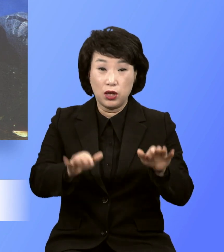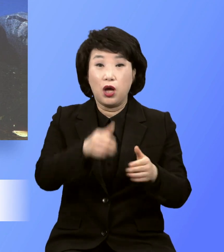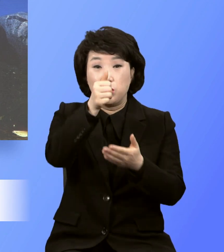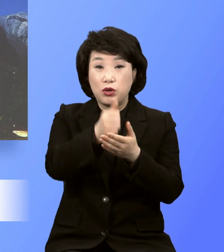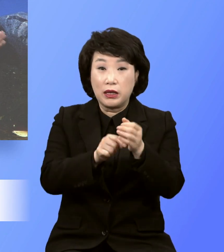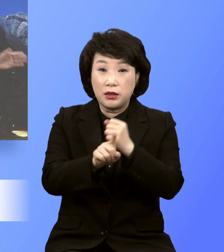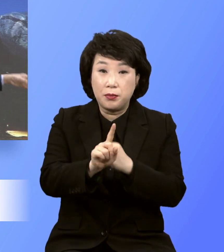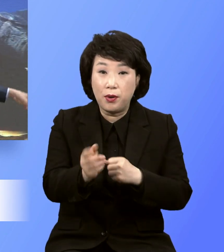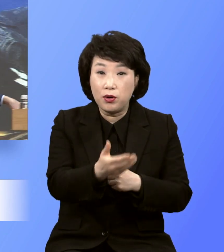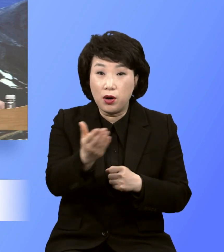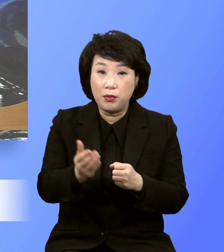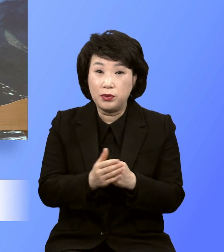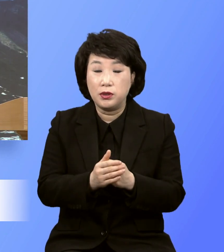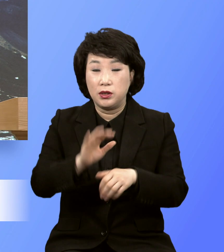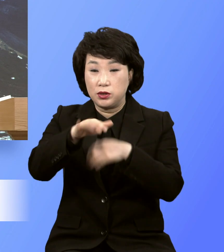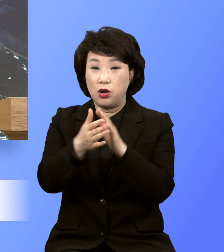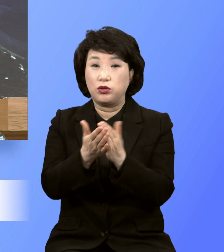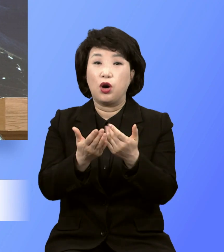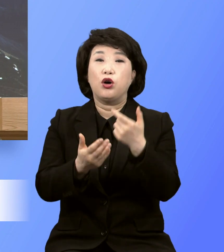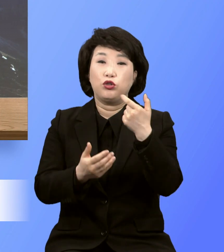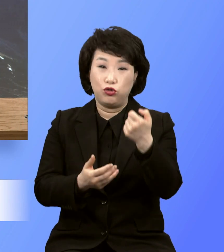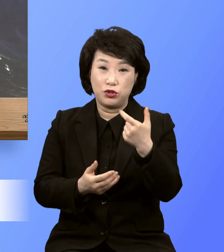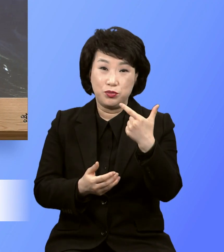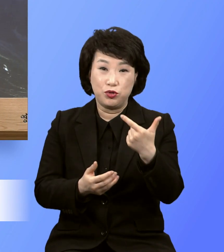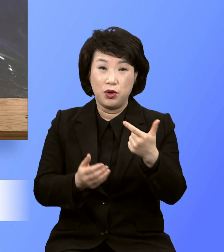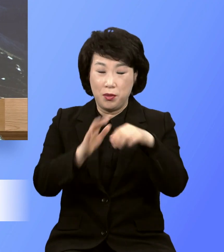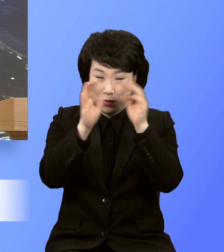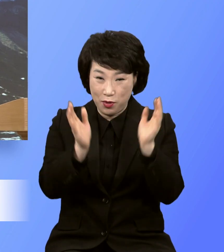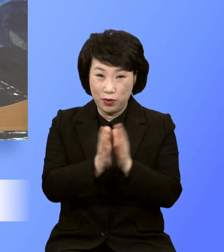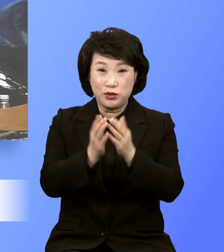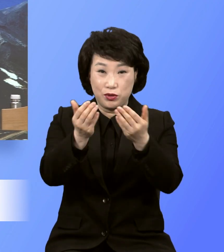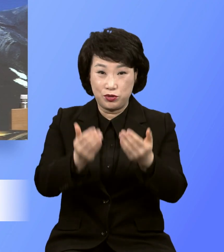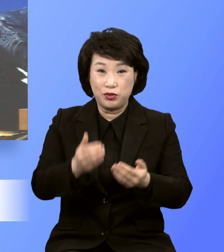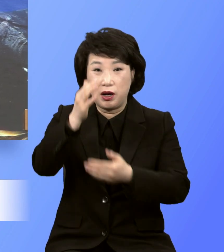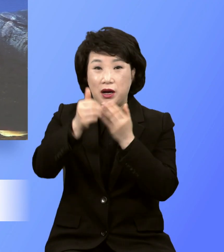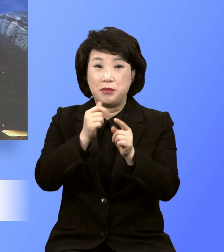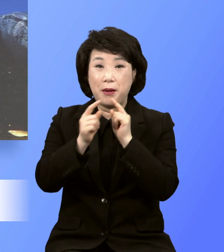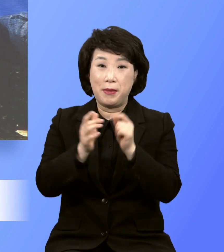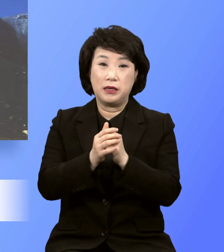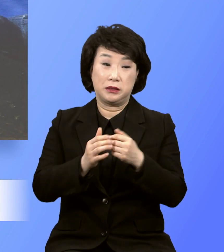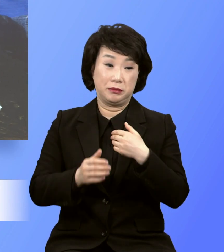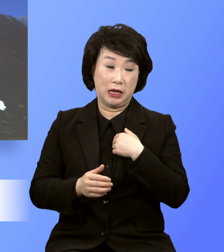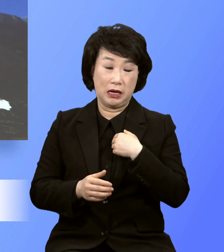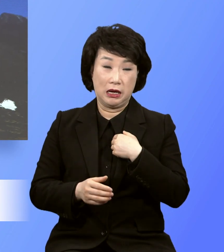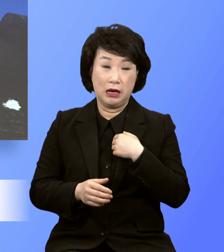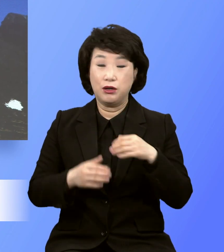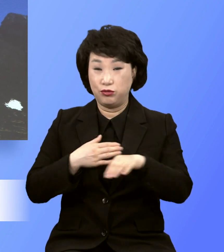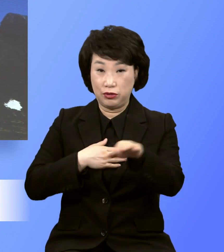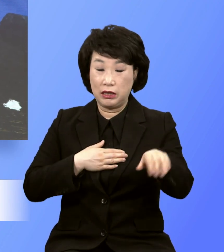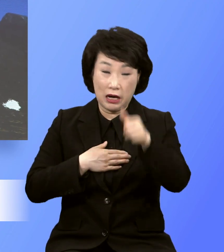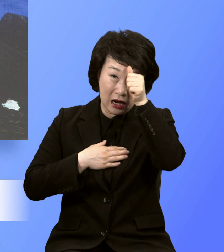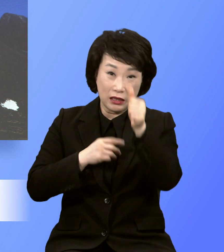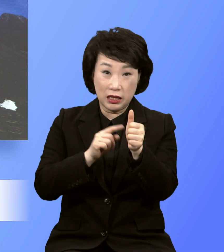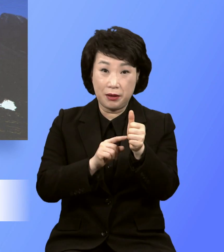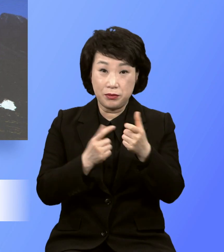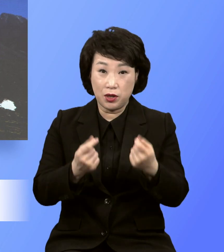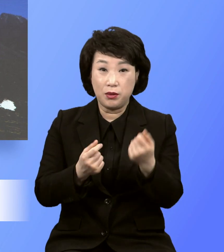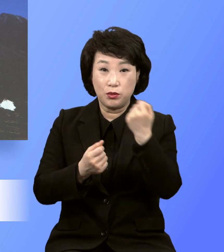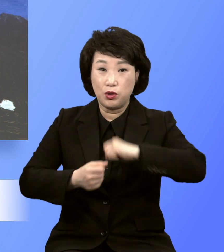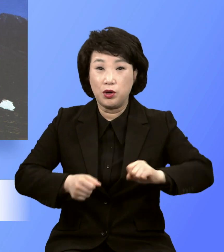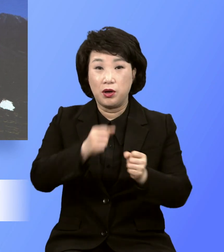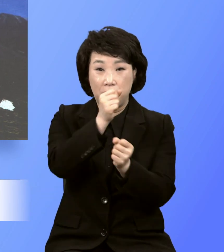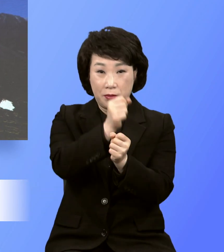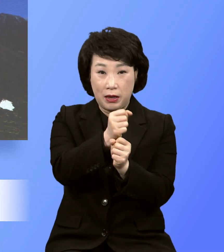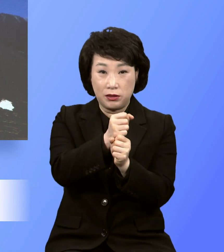뭐냐? 성경 66권으로 주신 하나님 말씀을 아담과 같이 불순종하게